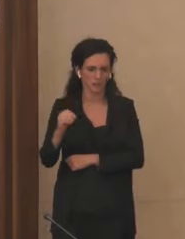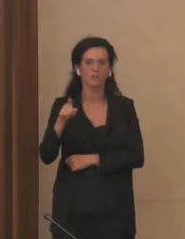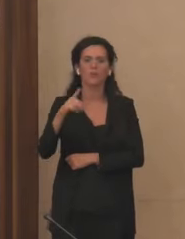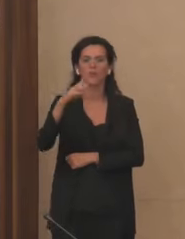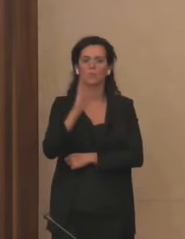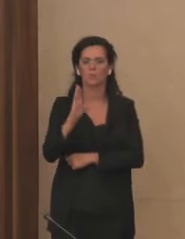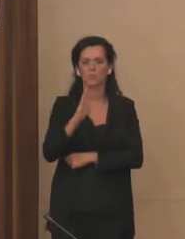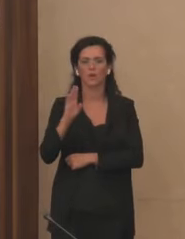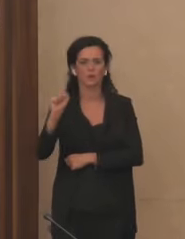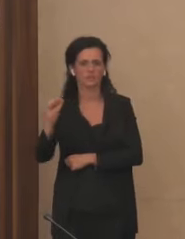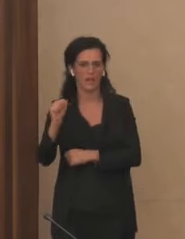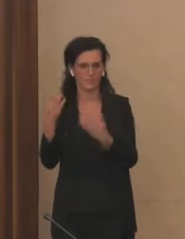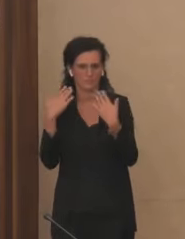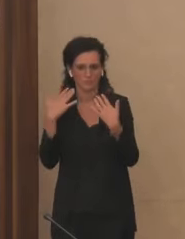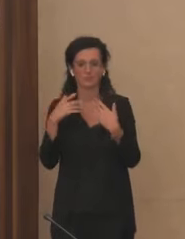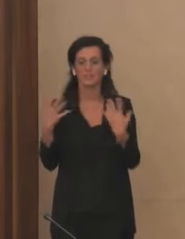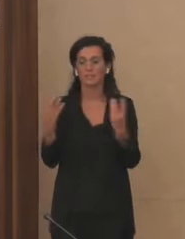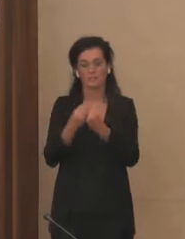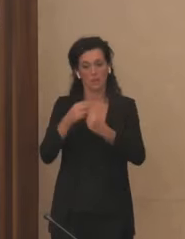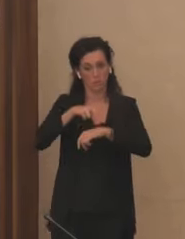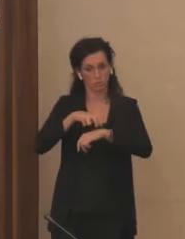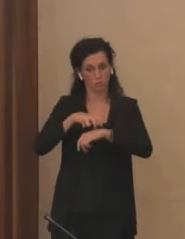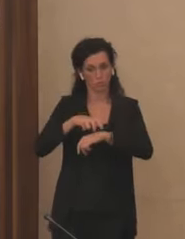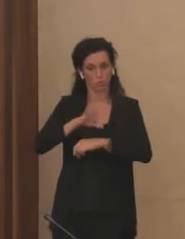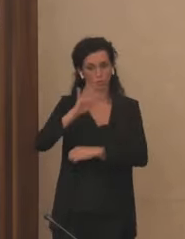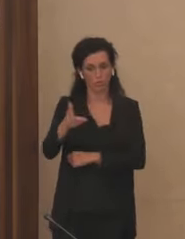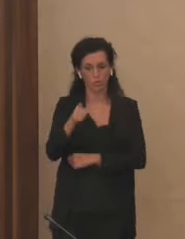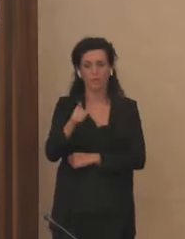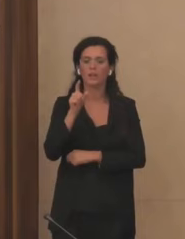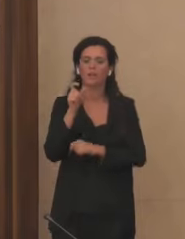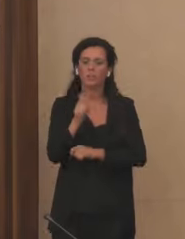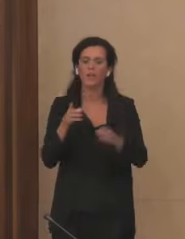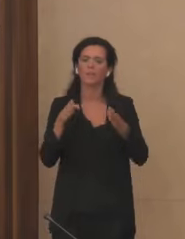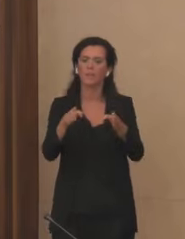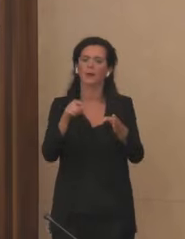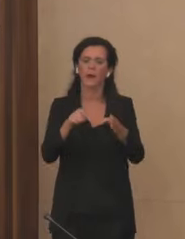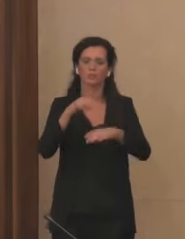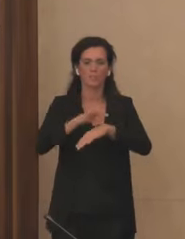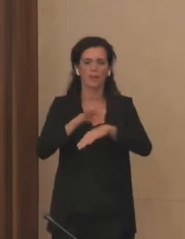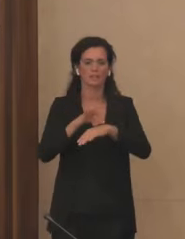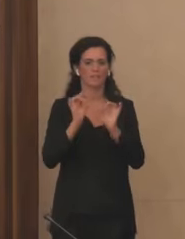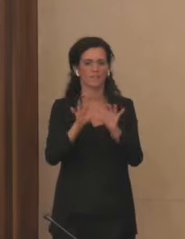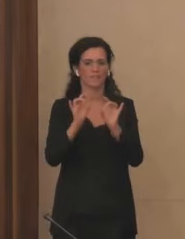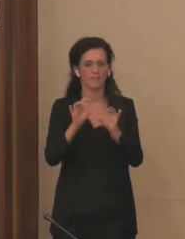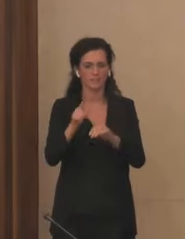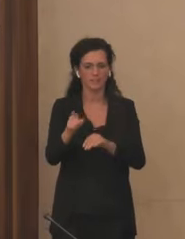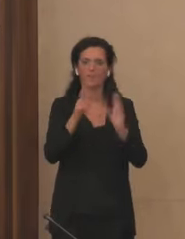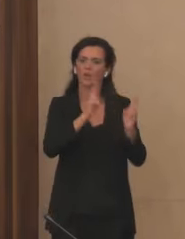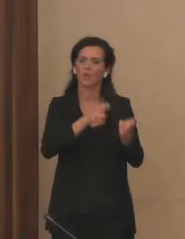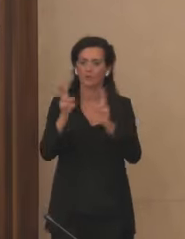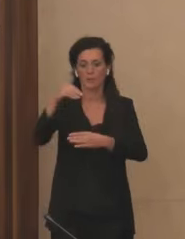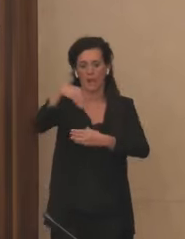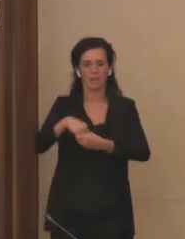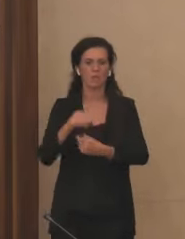Roberto Hirsch, che è stato direttore del reparto di malattie infettive di un ospedale di